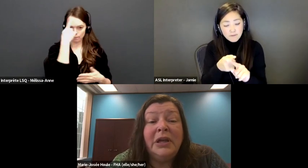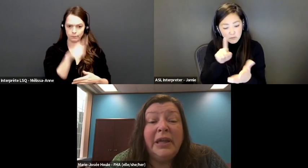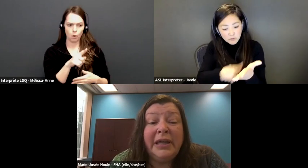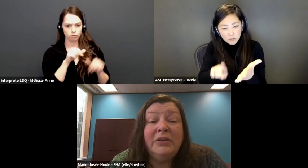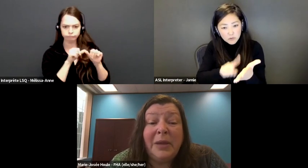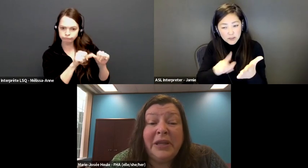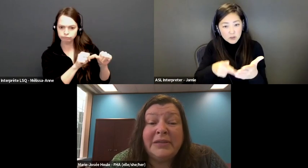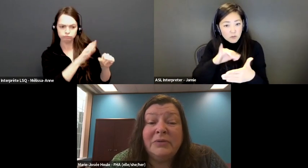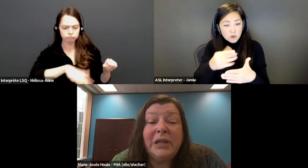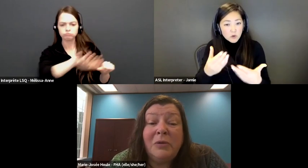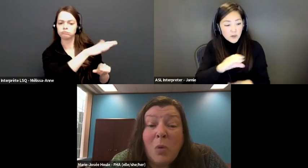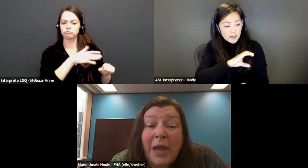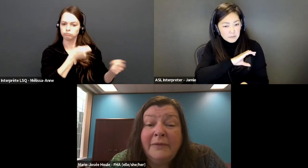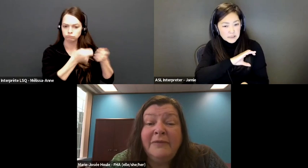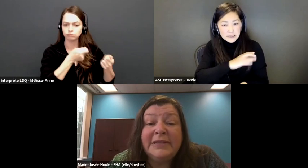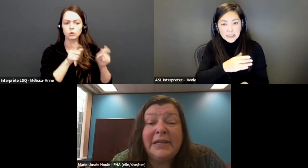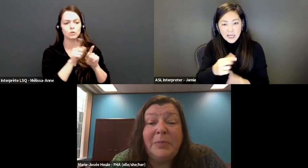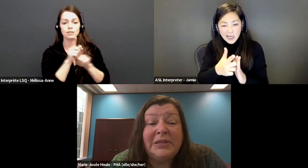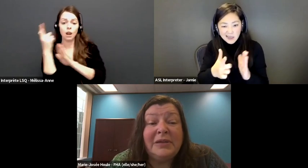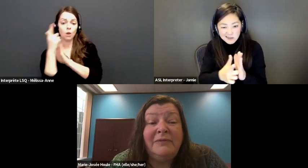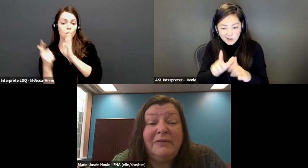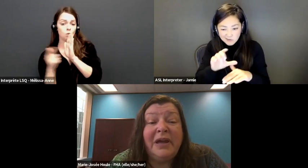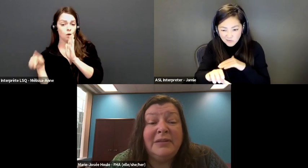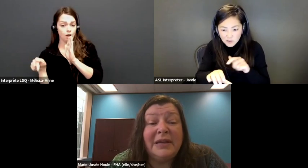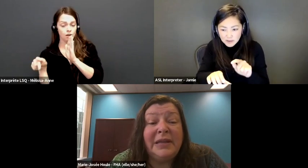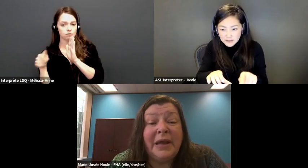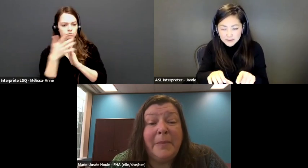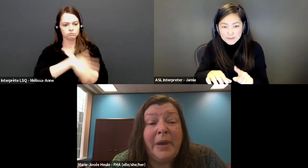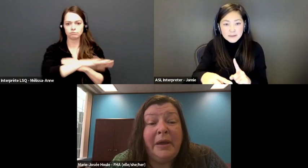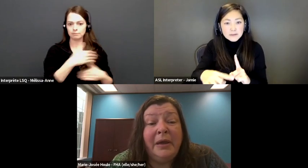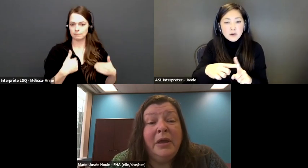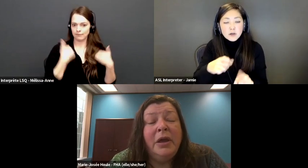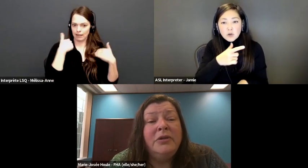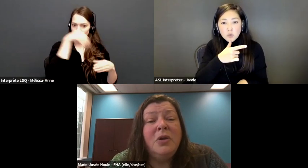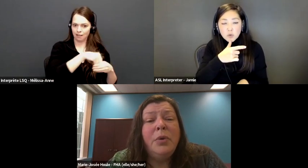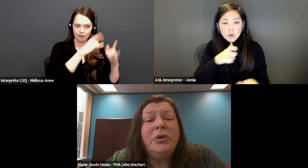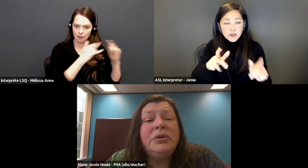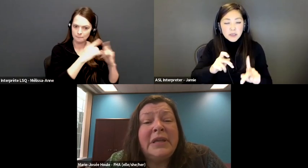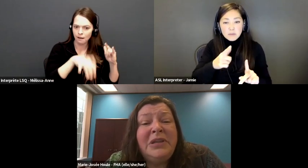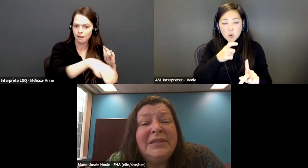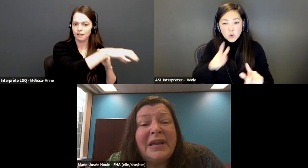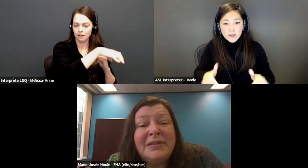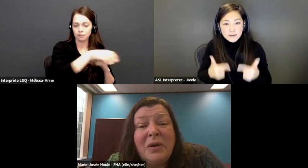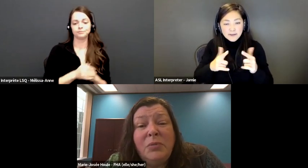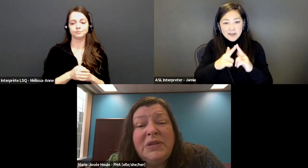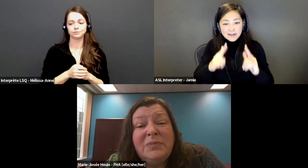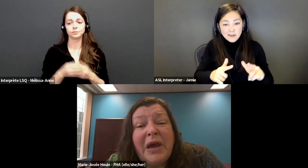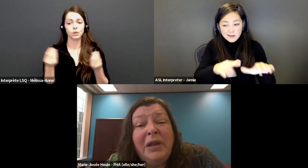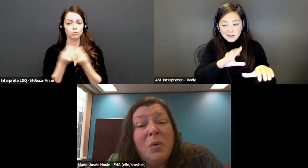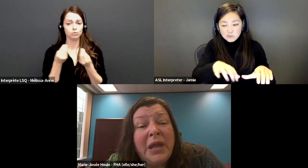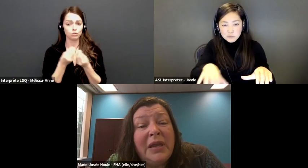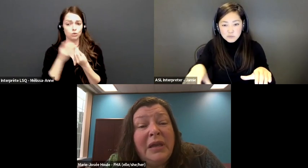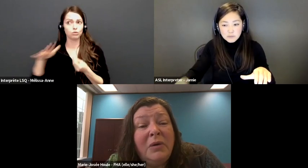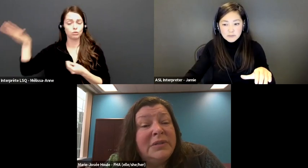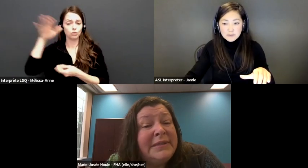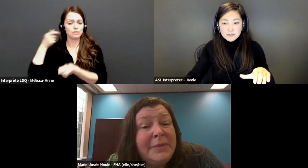l'ordre et de l'application de la loi visant les personnes vivant dans les campements. De nombreuses administrations municipales